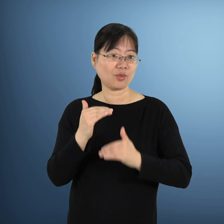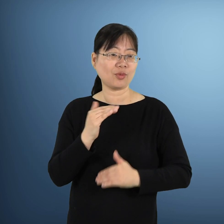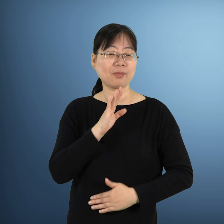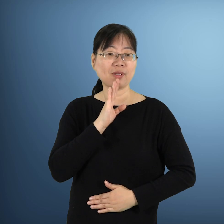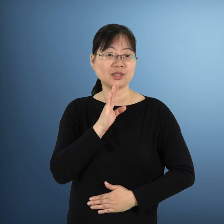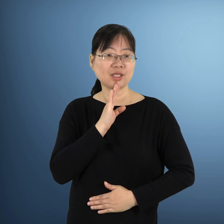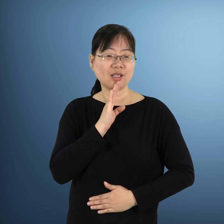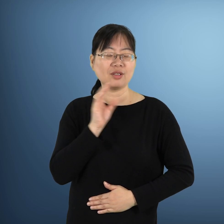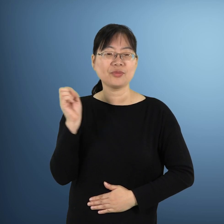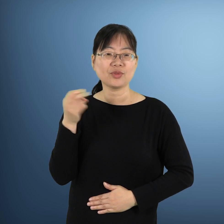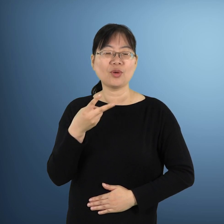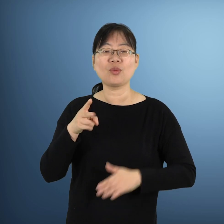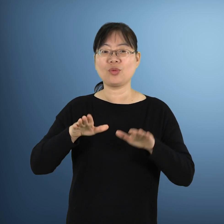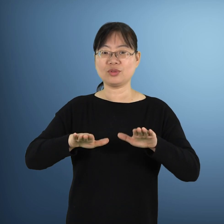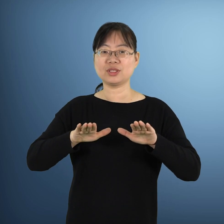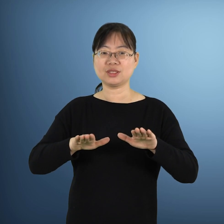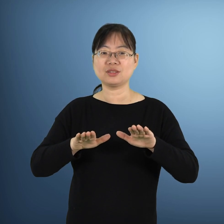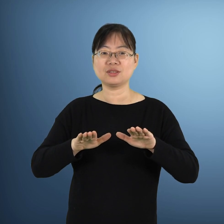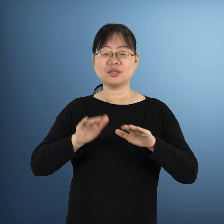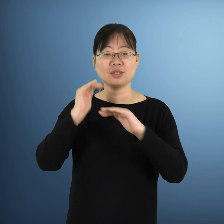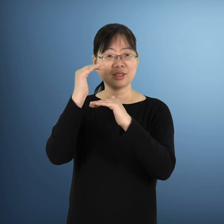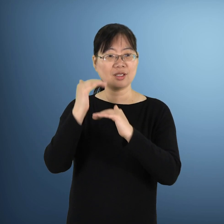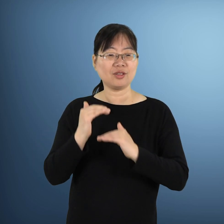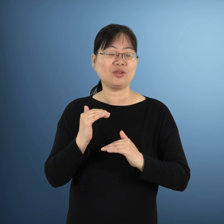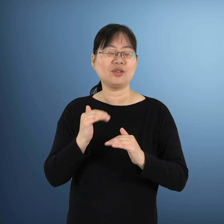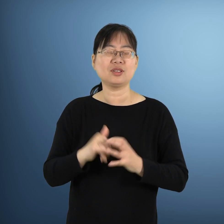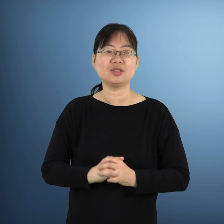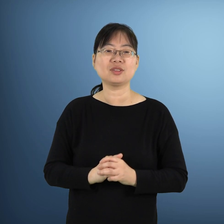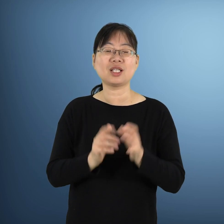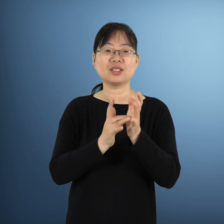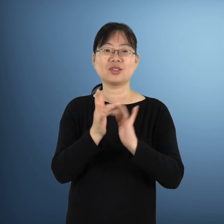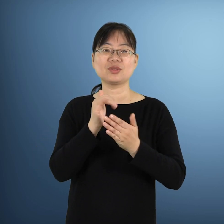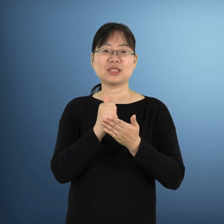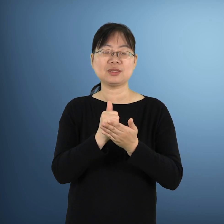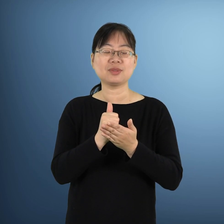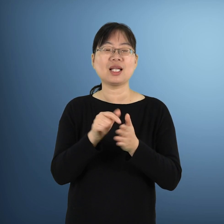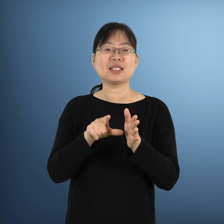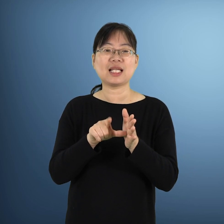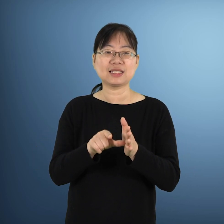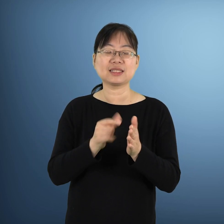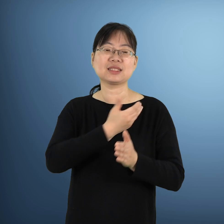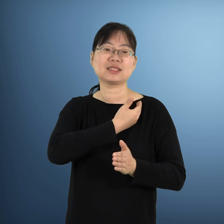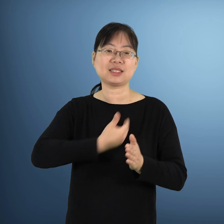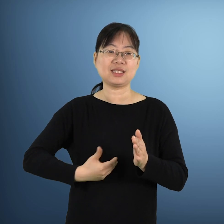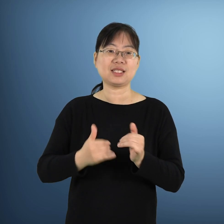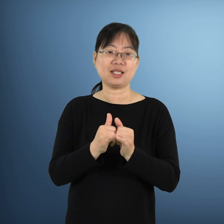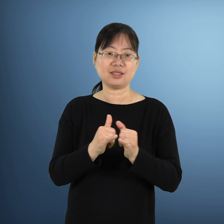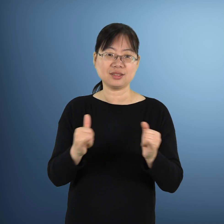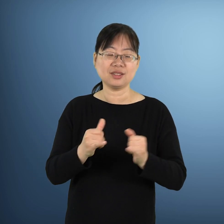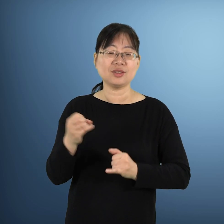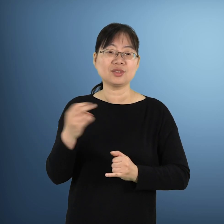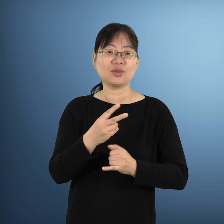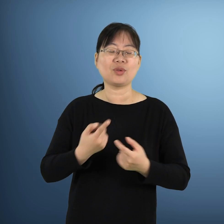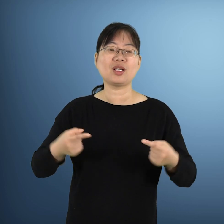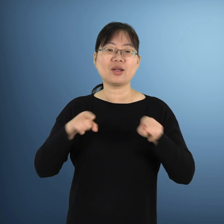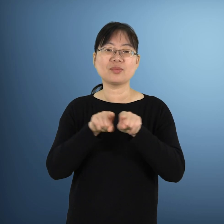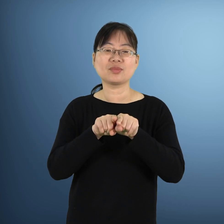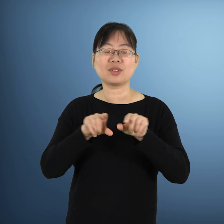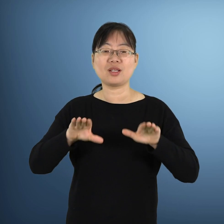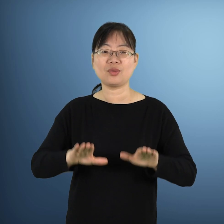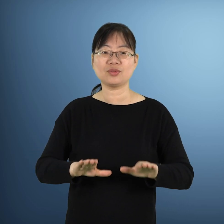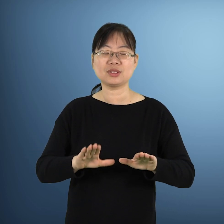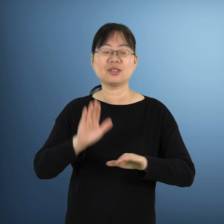내용이에요. 그리고 이제 오늘 다룰 내용이 예수님의 당시 제자들, 그리고 이제 함께